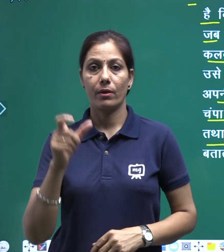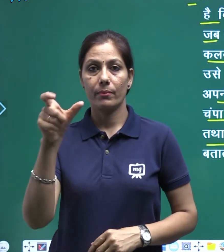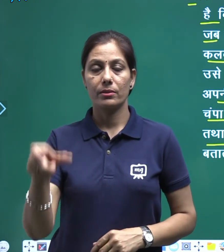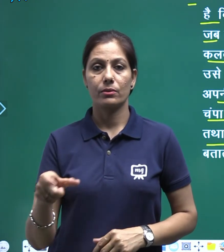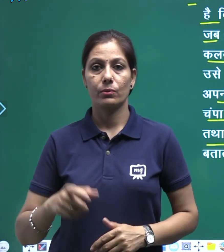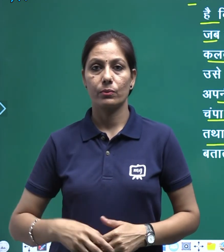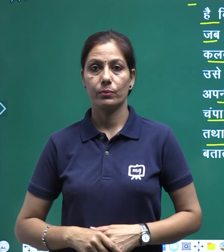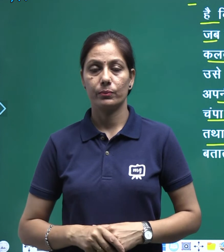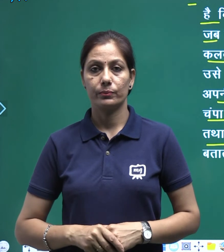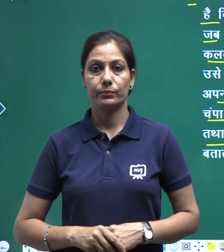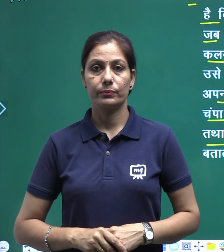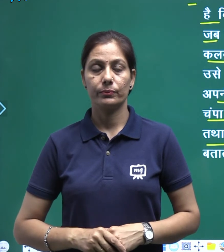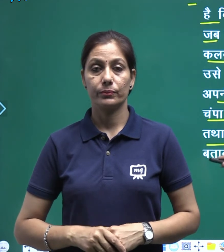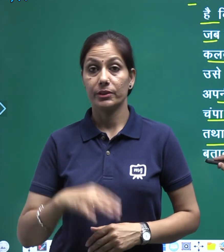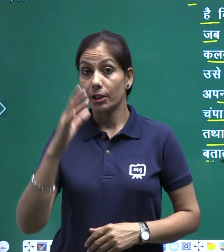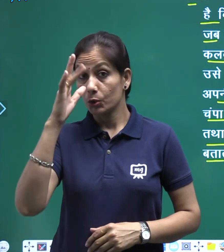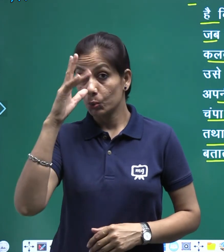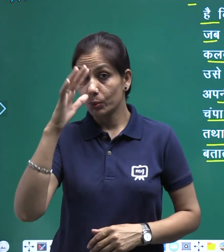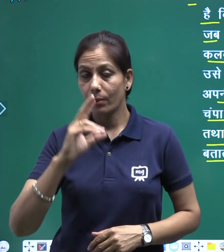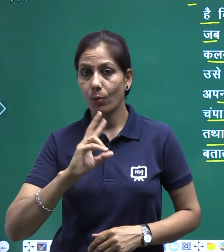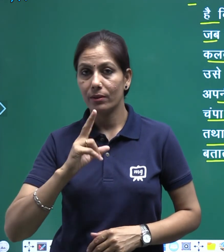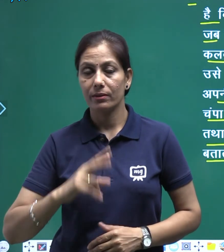को झूठा बताती है।